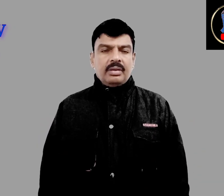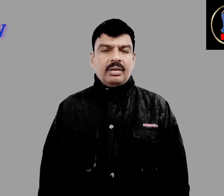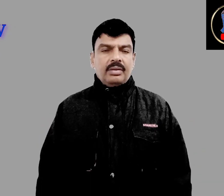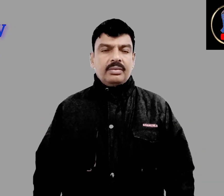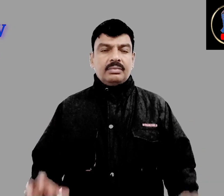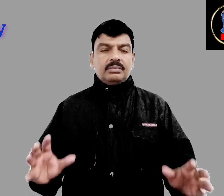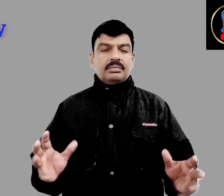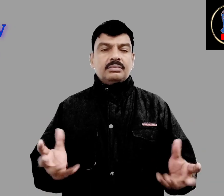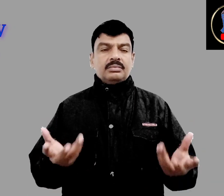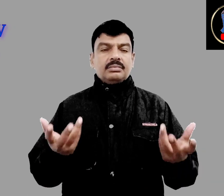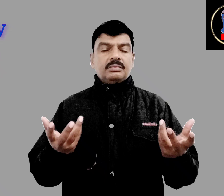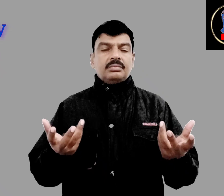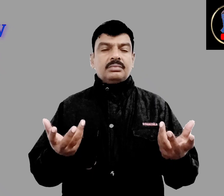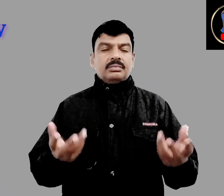हो।